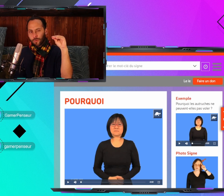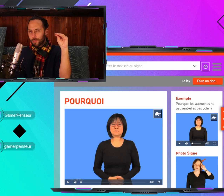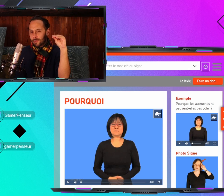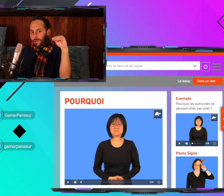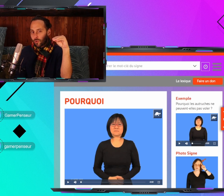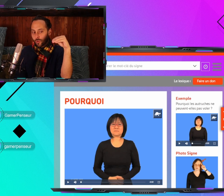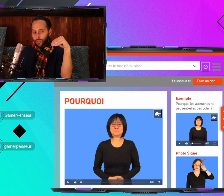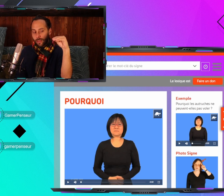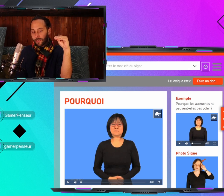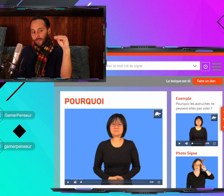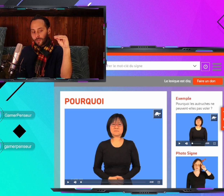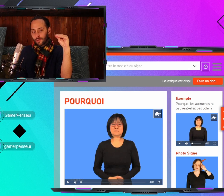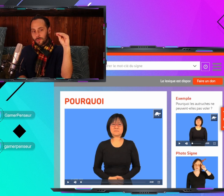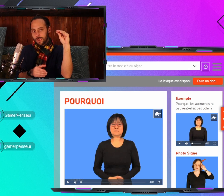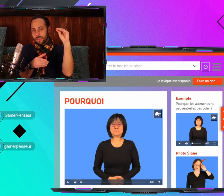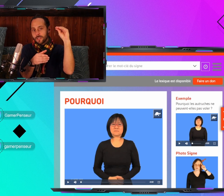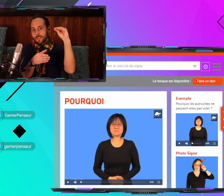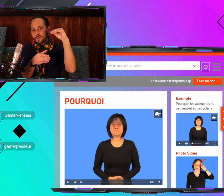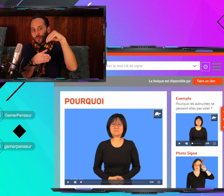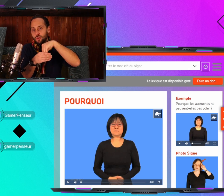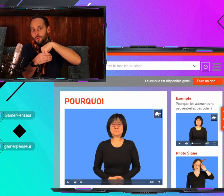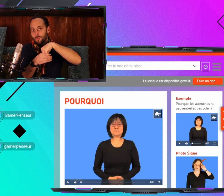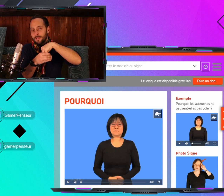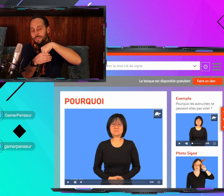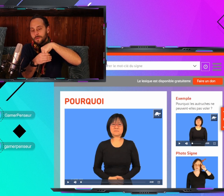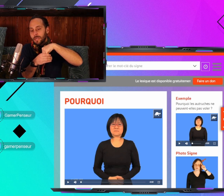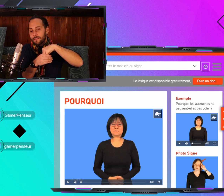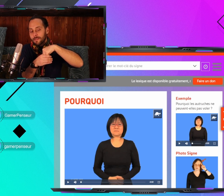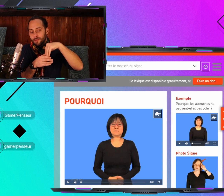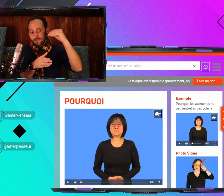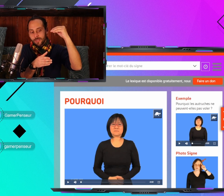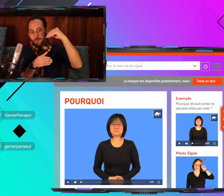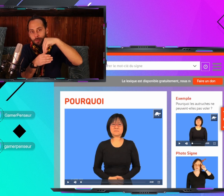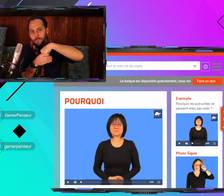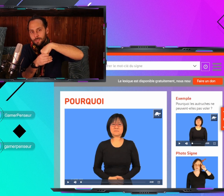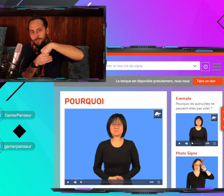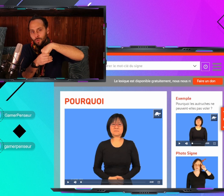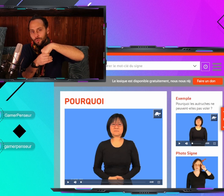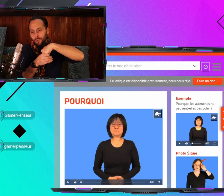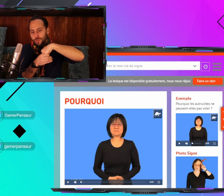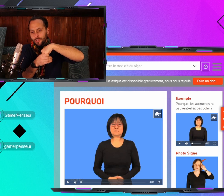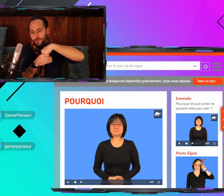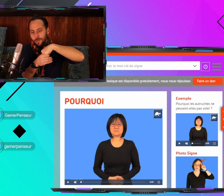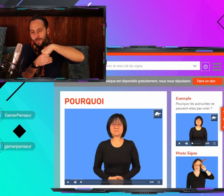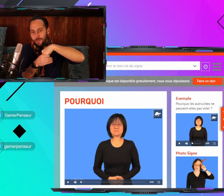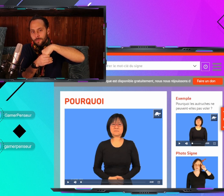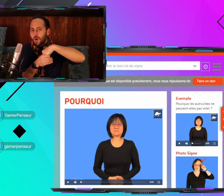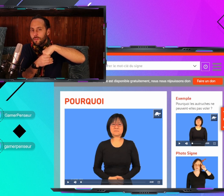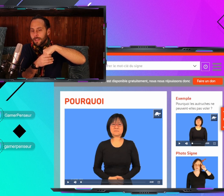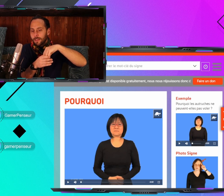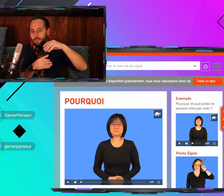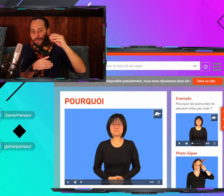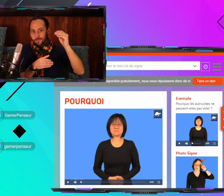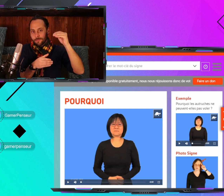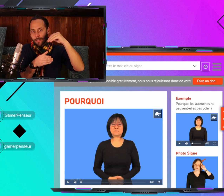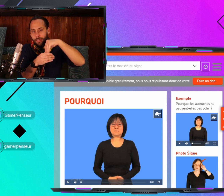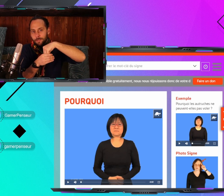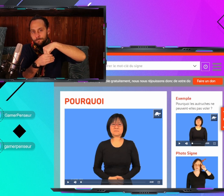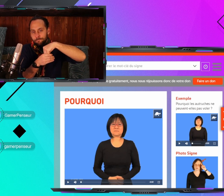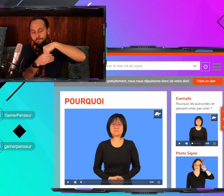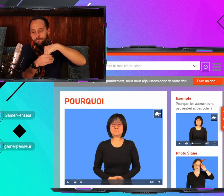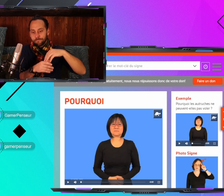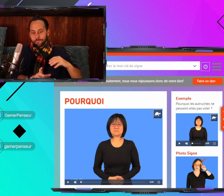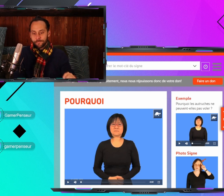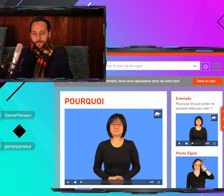Je pense que l'autruche, ça va être quelque chose comme ça, et je me demande si c'est pas la tête dans le sable. Autruche. On va regarder, hein, on va